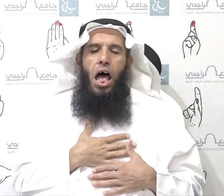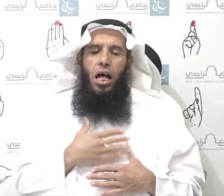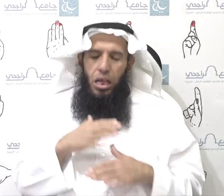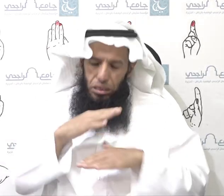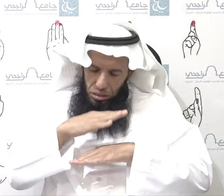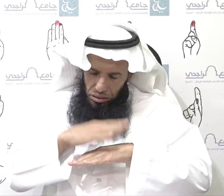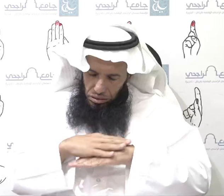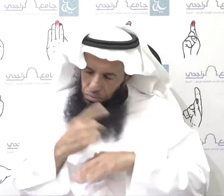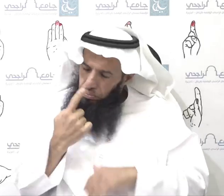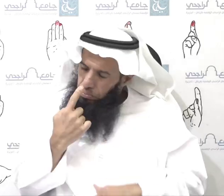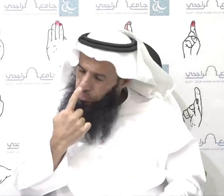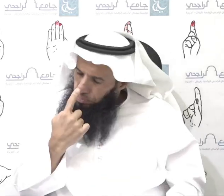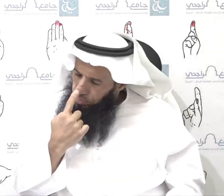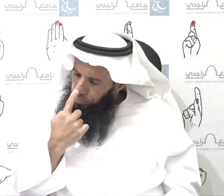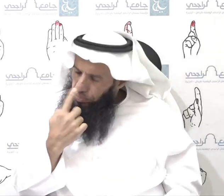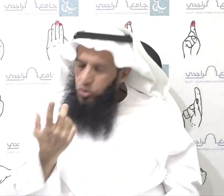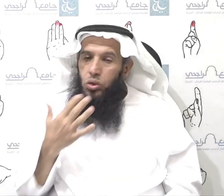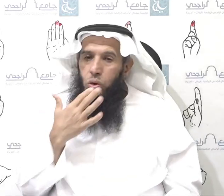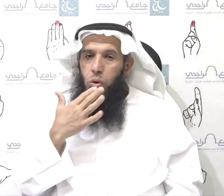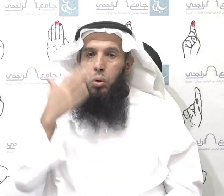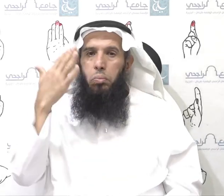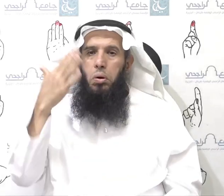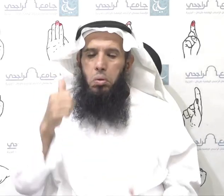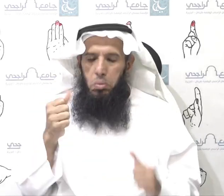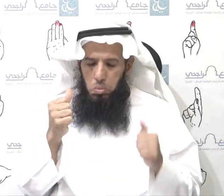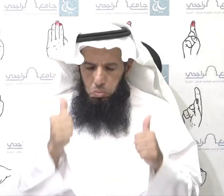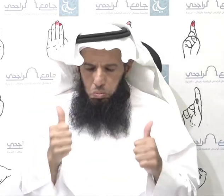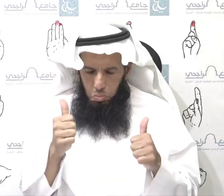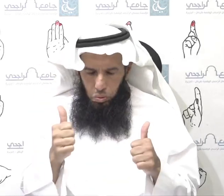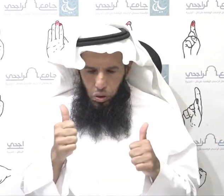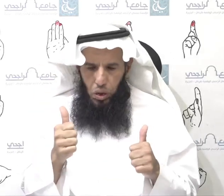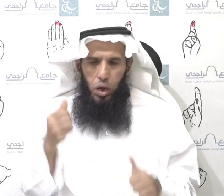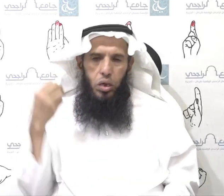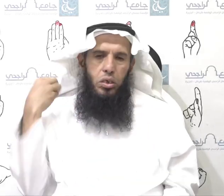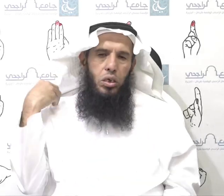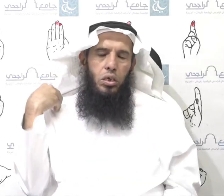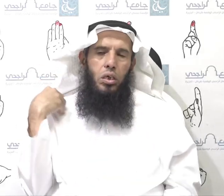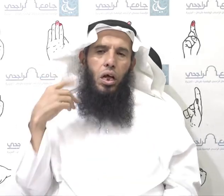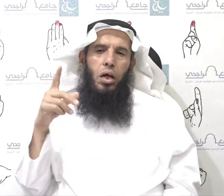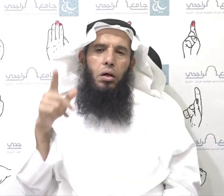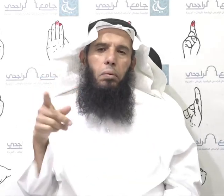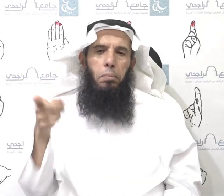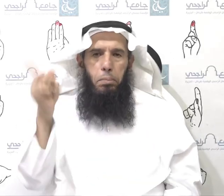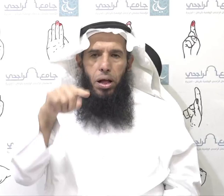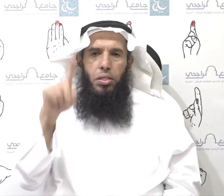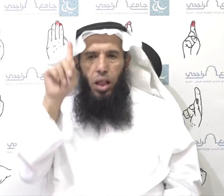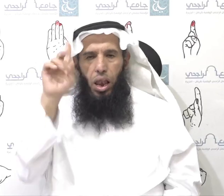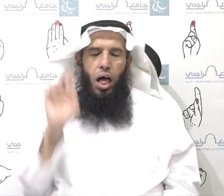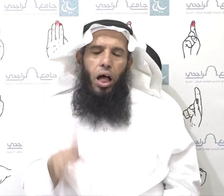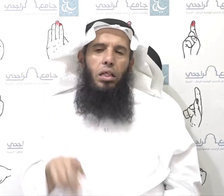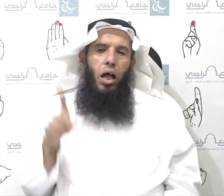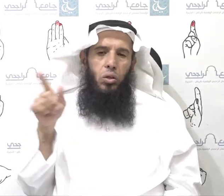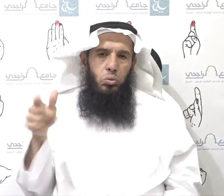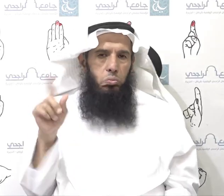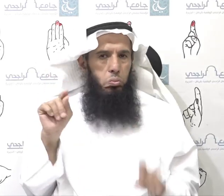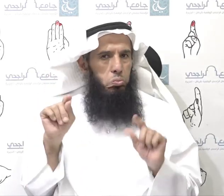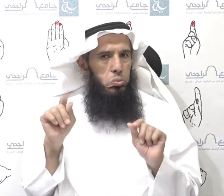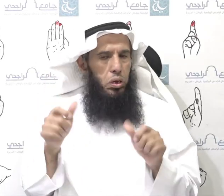عيوننا، كبار بعظيم حسناتكم وفضلكم بعد الله علينا. أنتم الذين